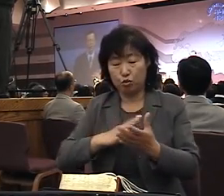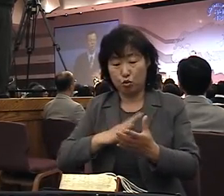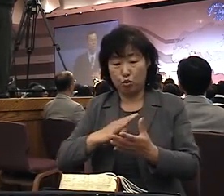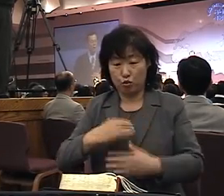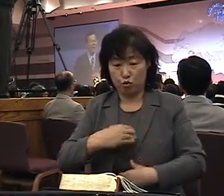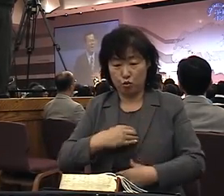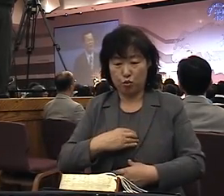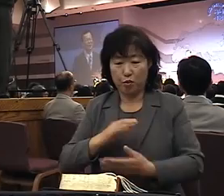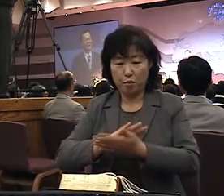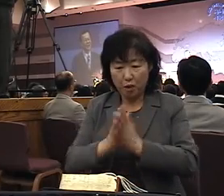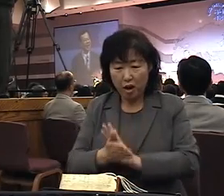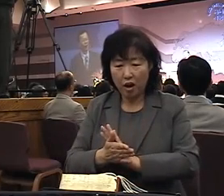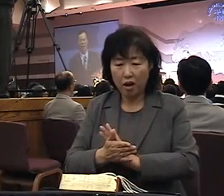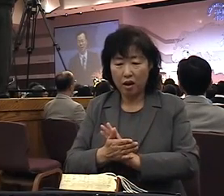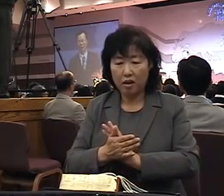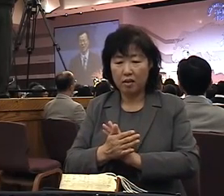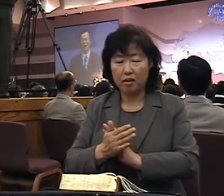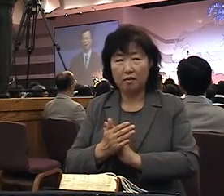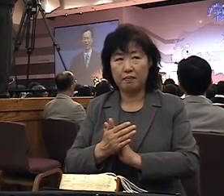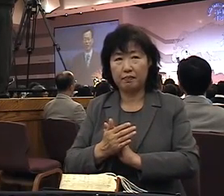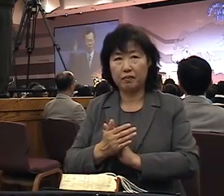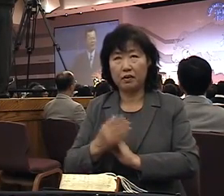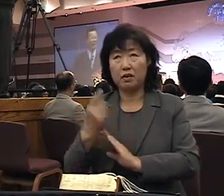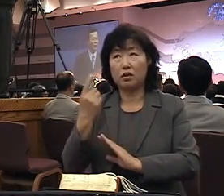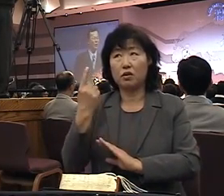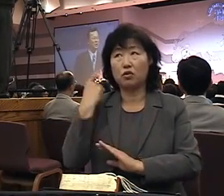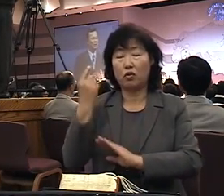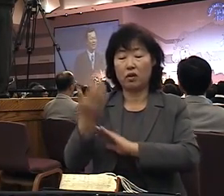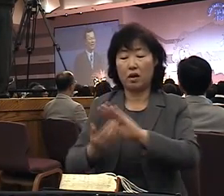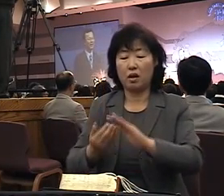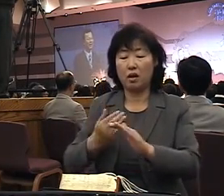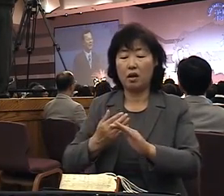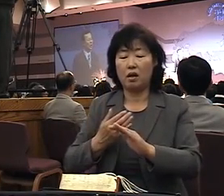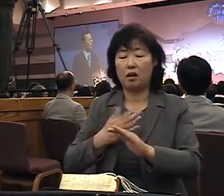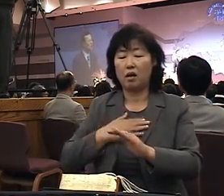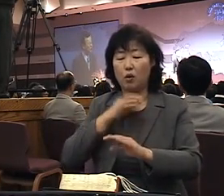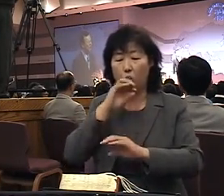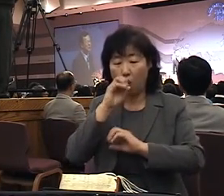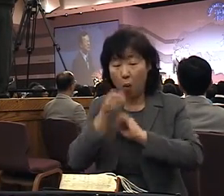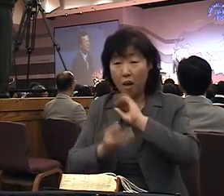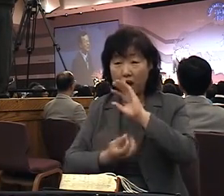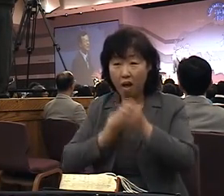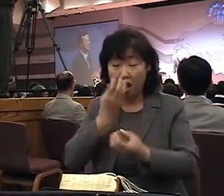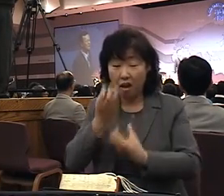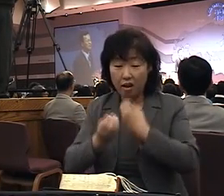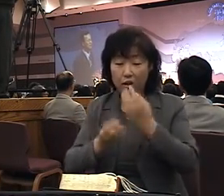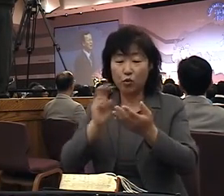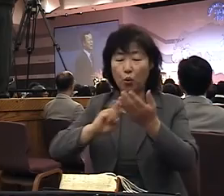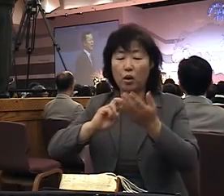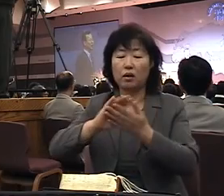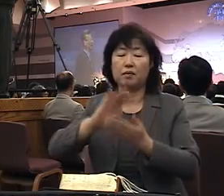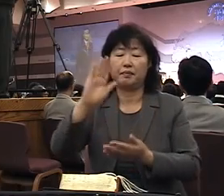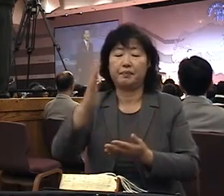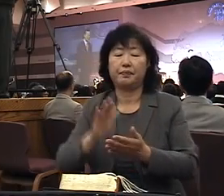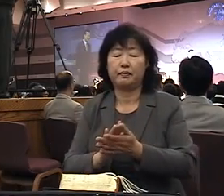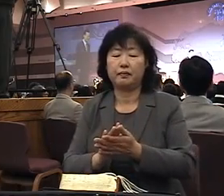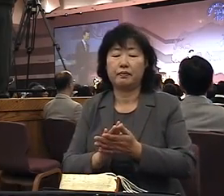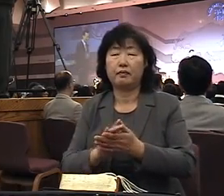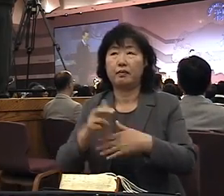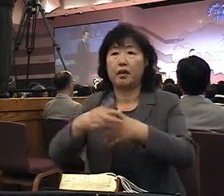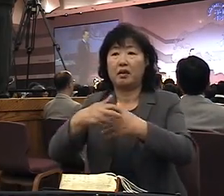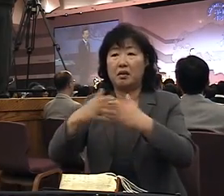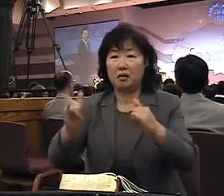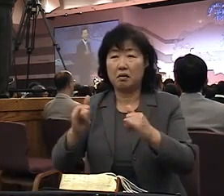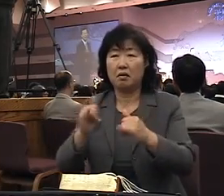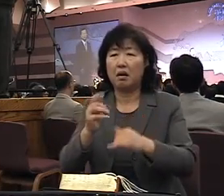전날의 한숨 편하여 내 노래 되었네라고 우리가 고백을 하고 있습니다. 여러분, 그렇습니다. 닥터들이